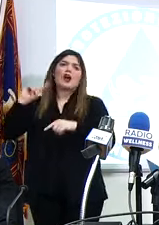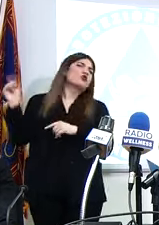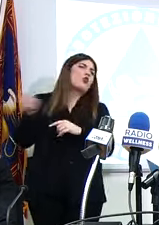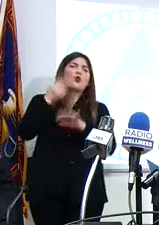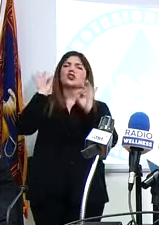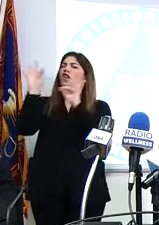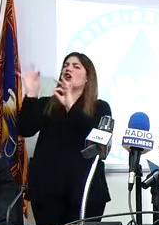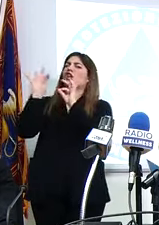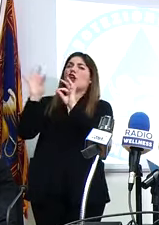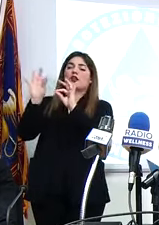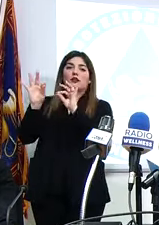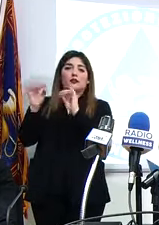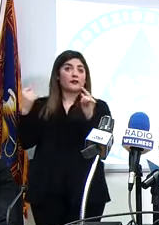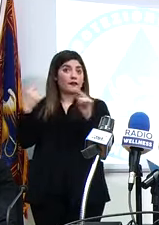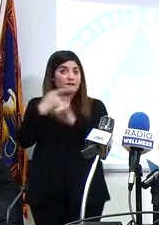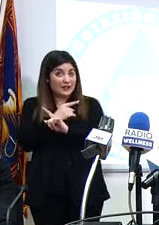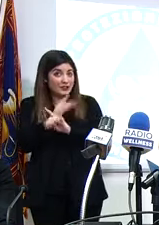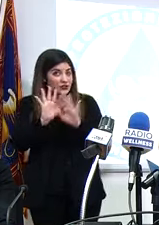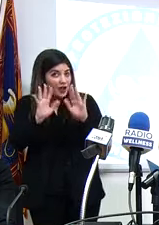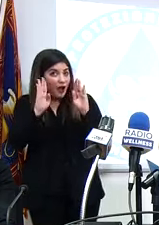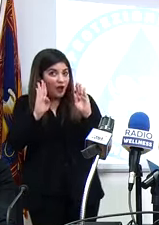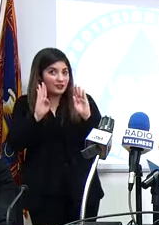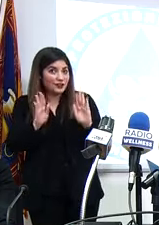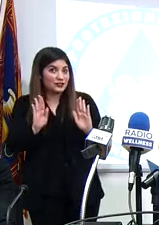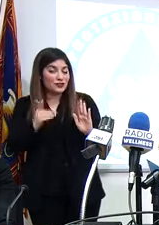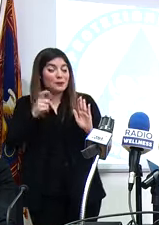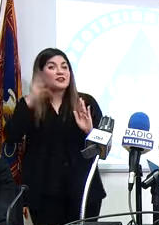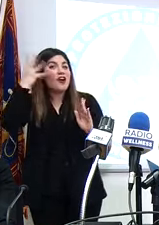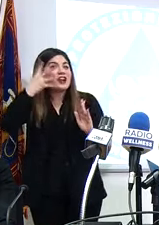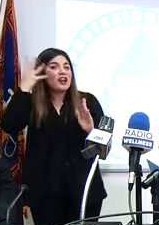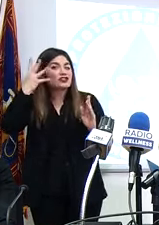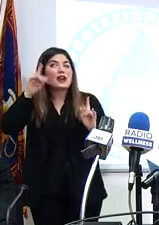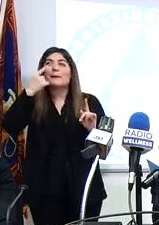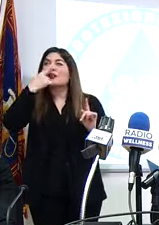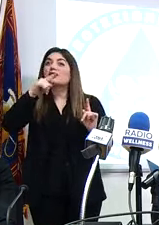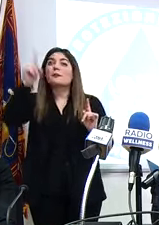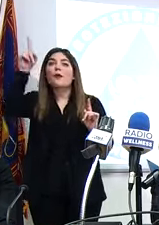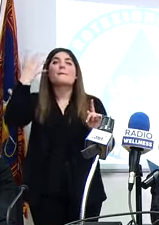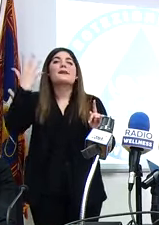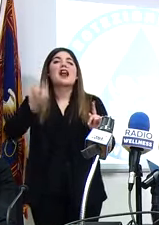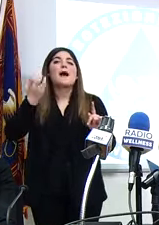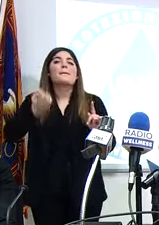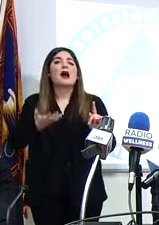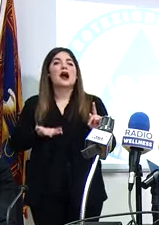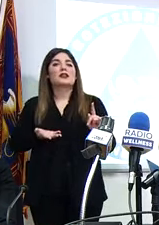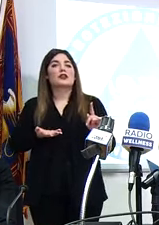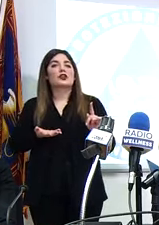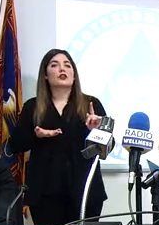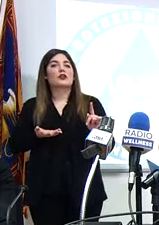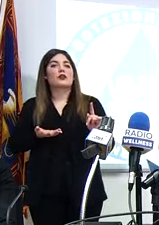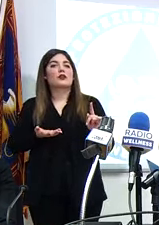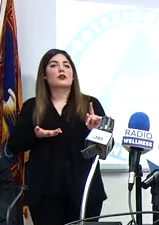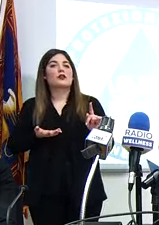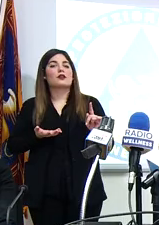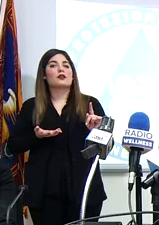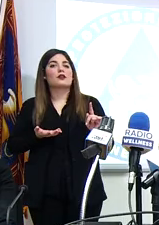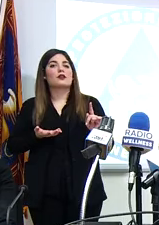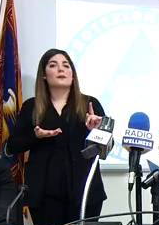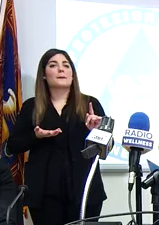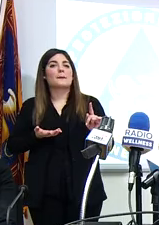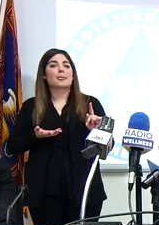molto pragmatico. Noi non ce lo facciamo col nostro National Health System. 3.500 posti in rianimazione